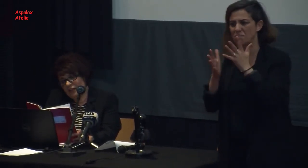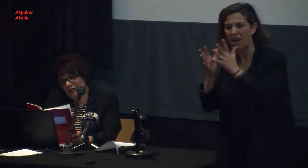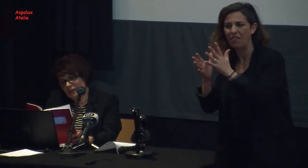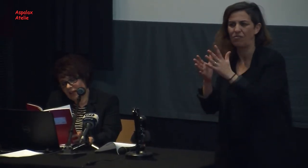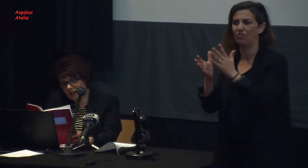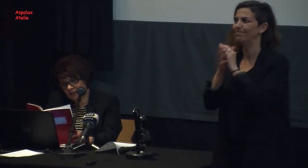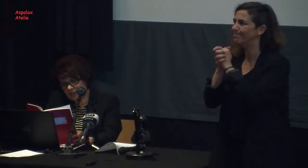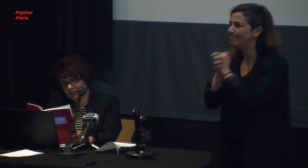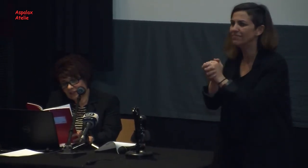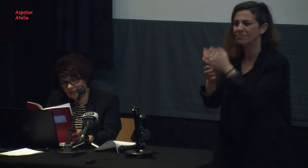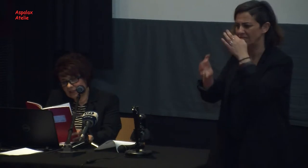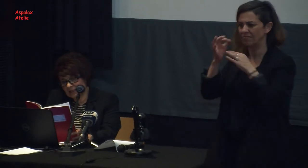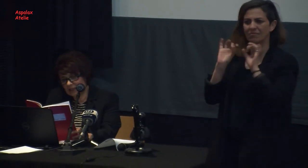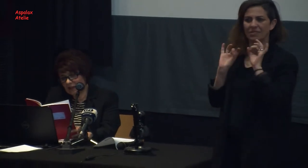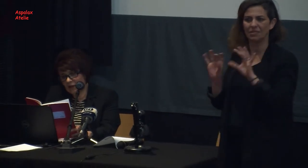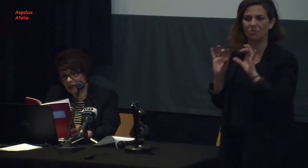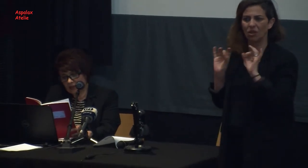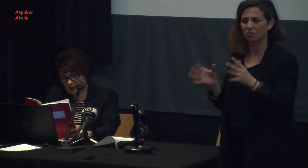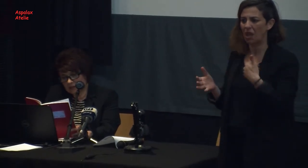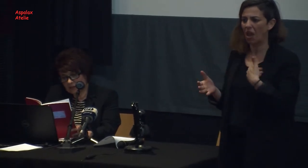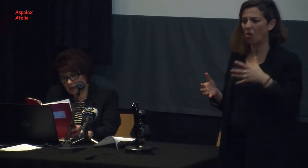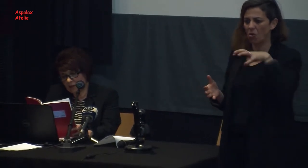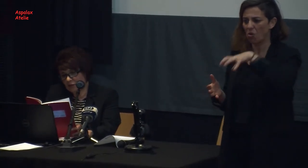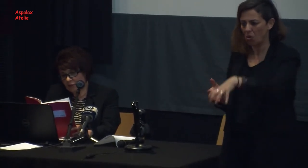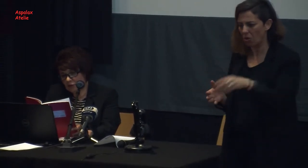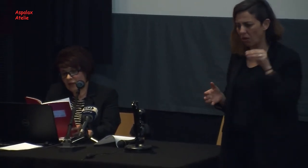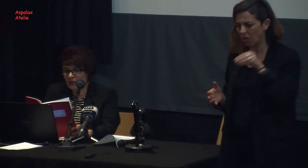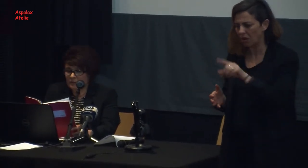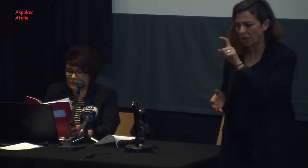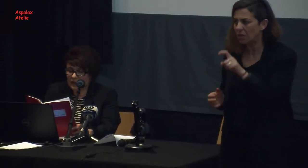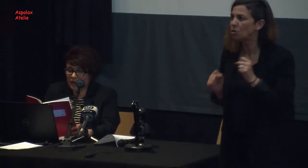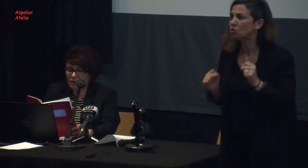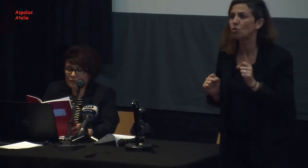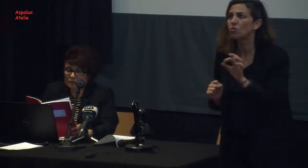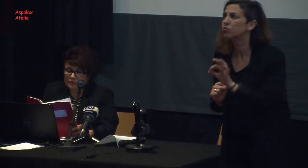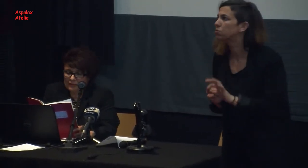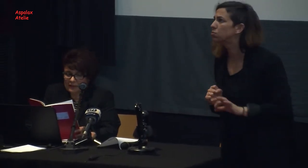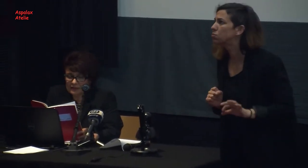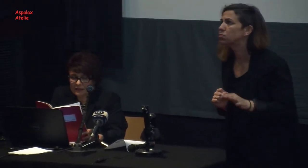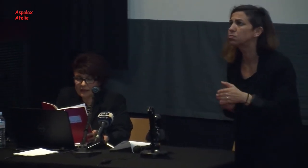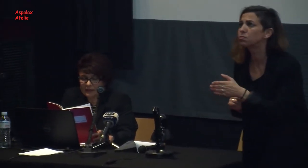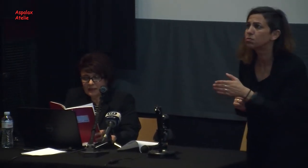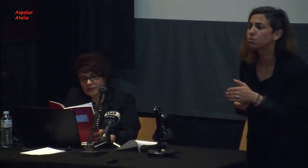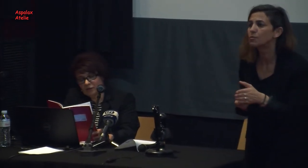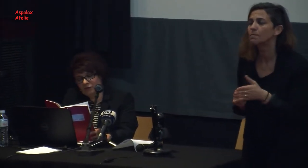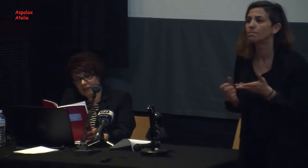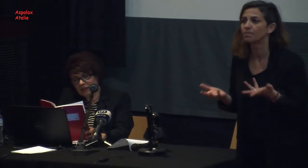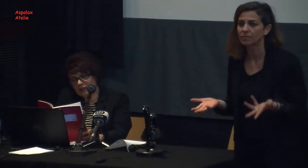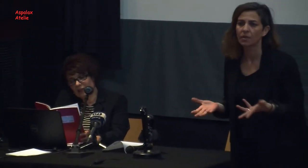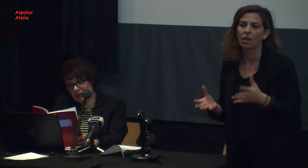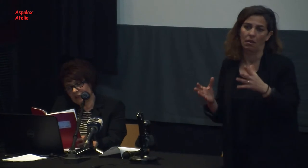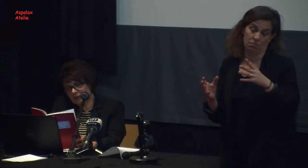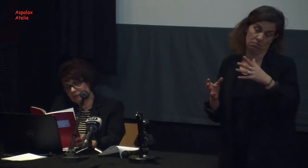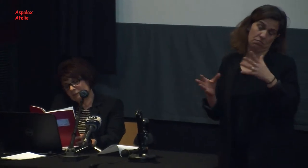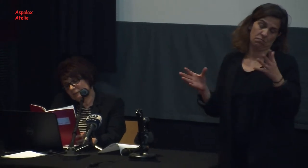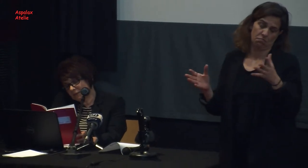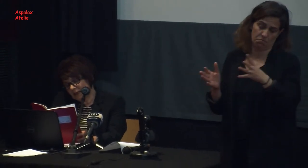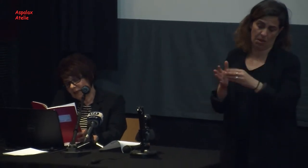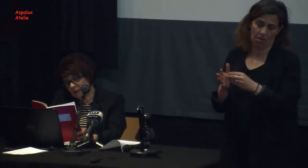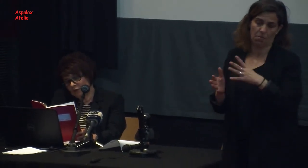χώρος να ζήσει ένας άνθρωπος. Μιλάω για σχιζοφρένεια